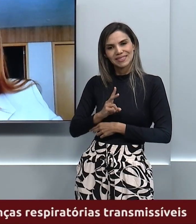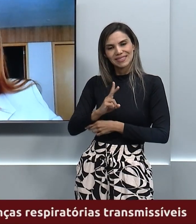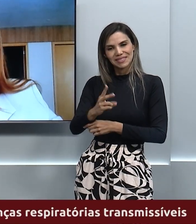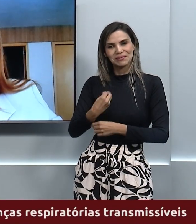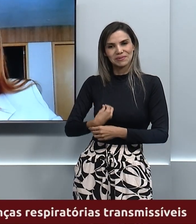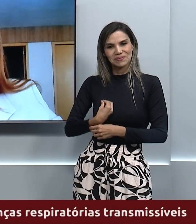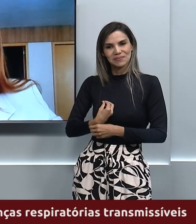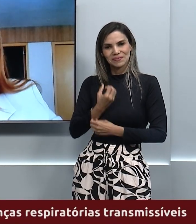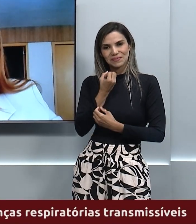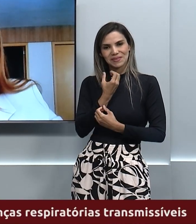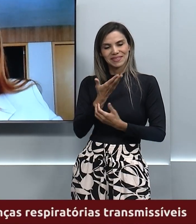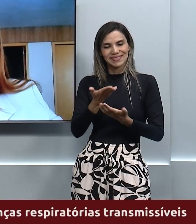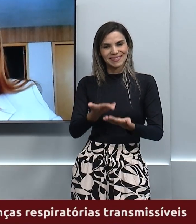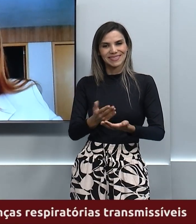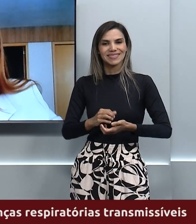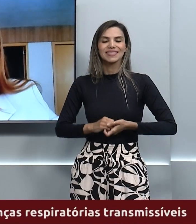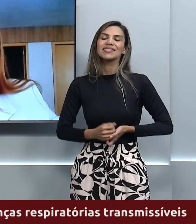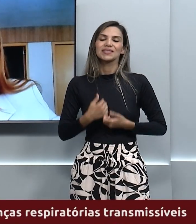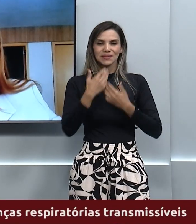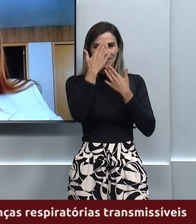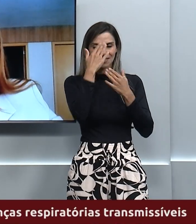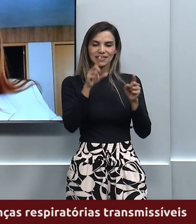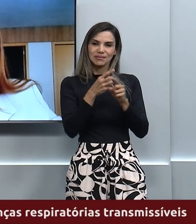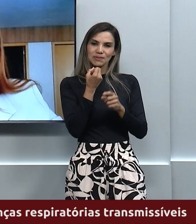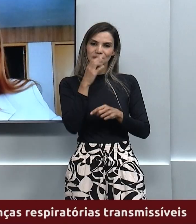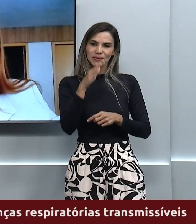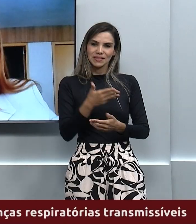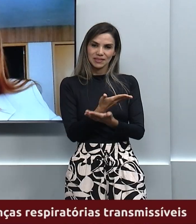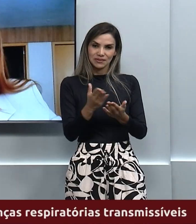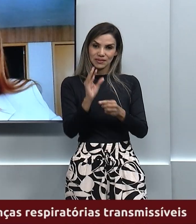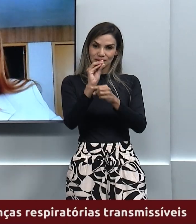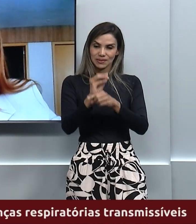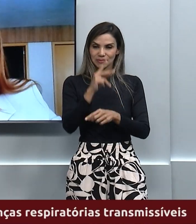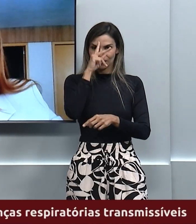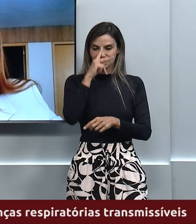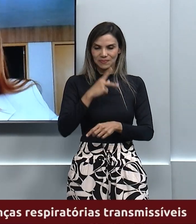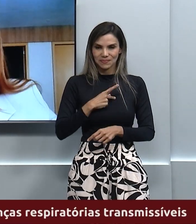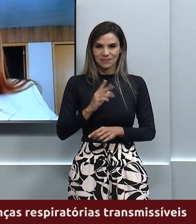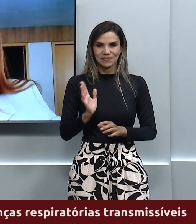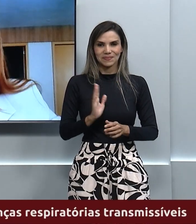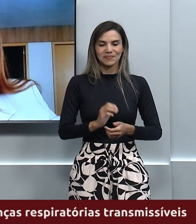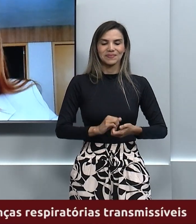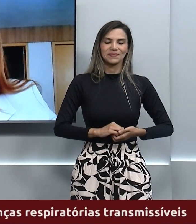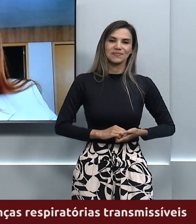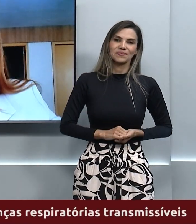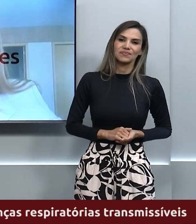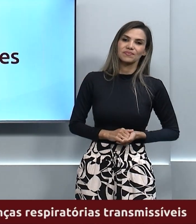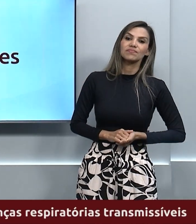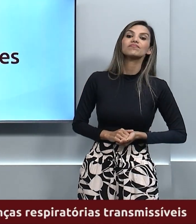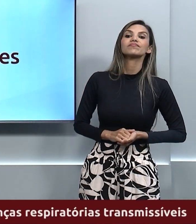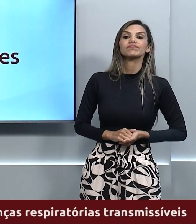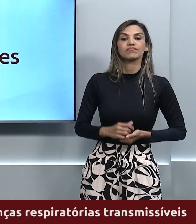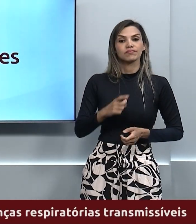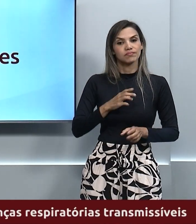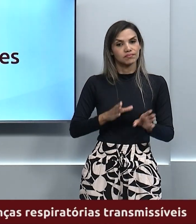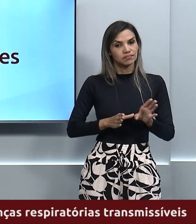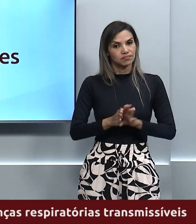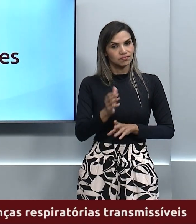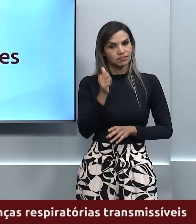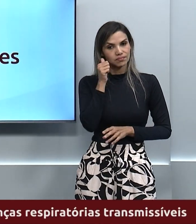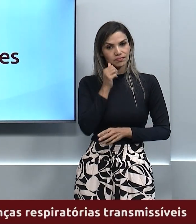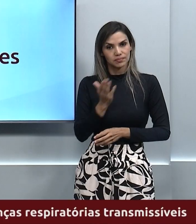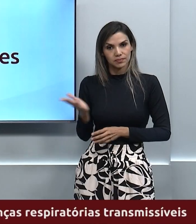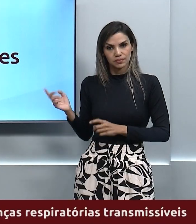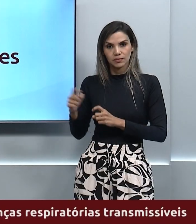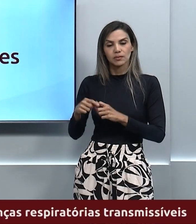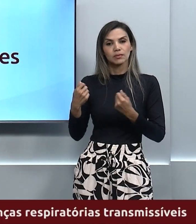bem-vinda. Eu que agradeço, uma boa tarde a vocês, se cuidem. Tchau. Tchau, tchau. Fica aí a orientação da doutora, viu?